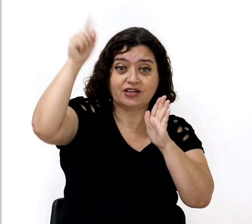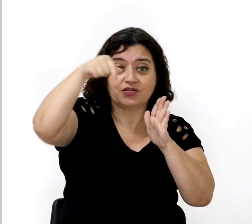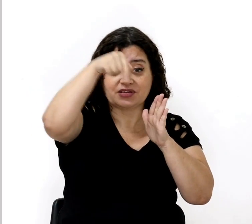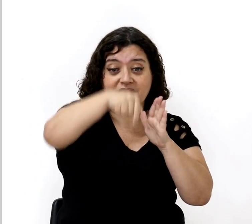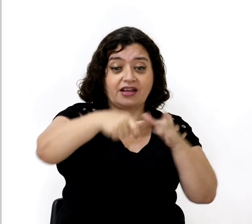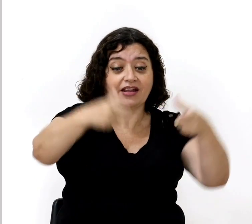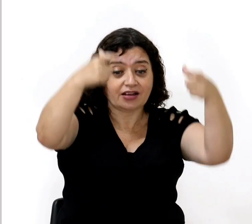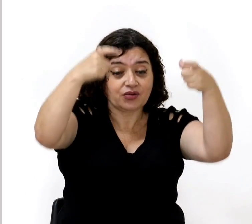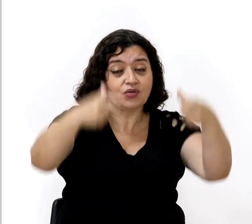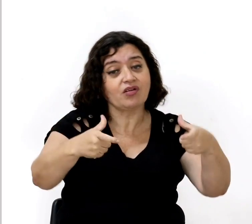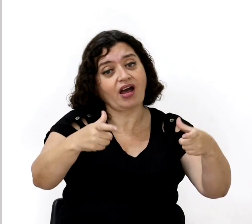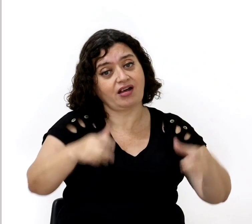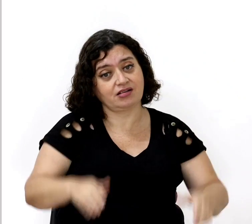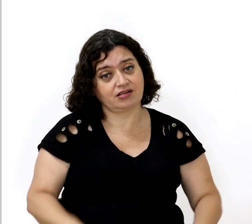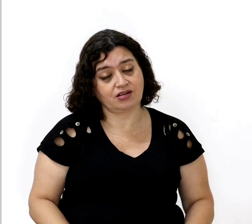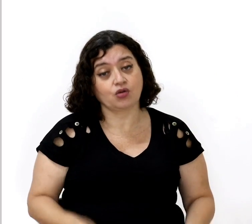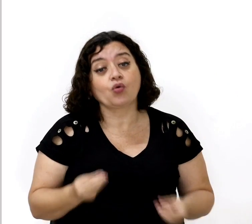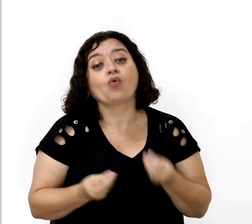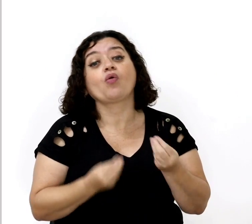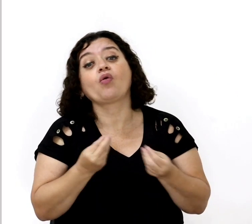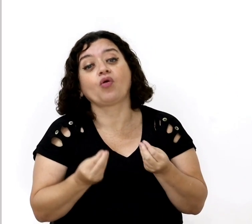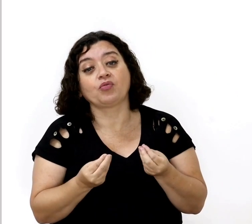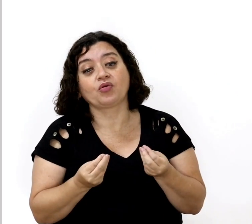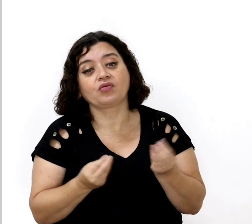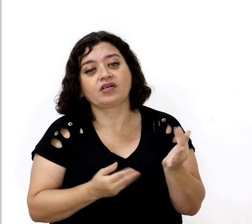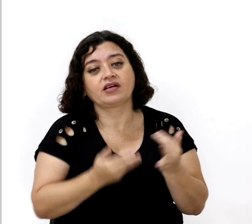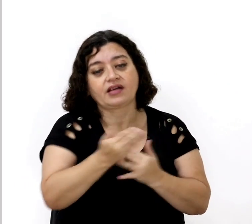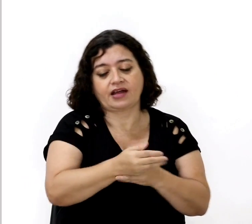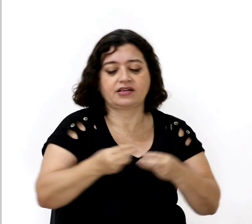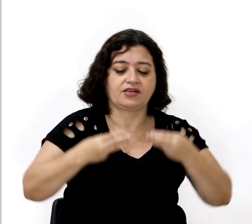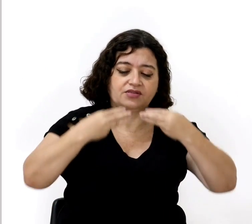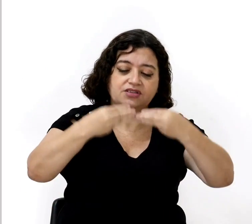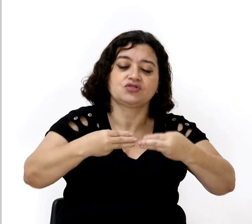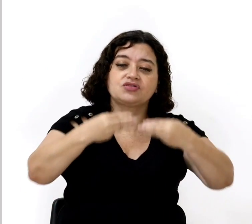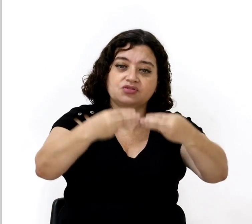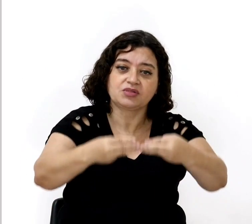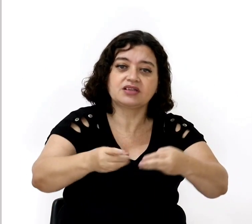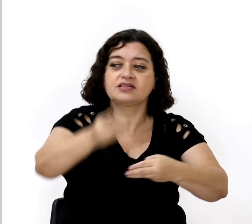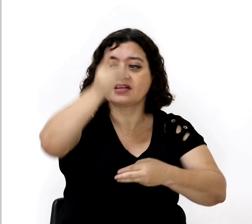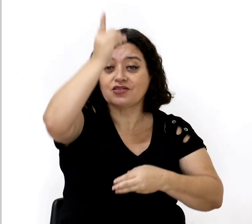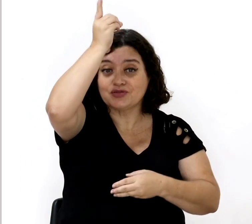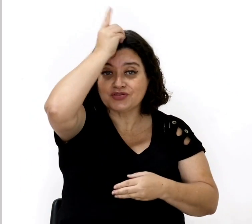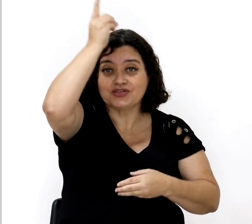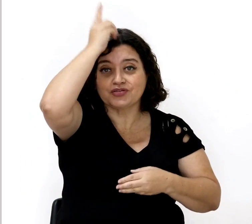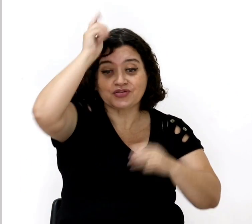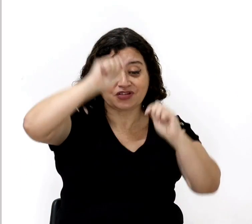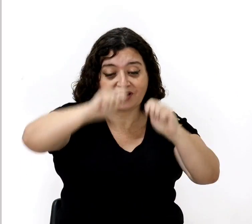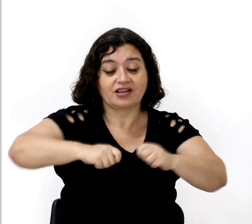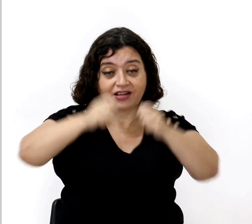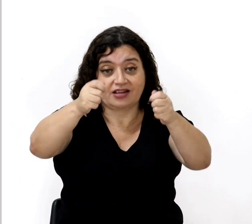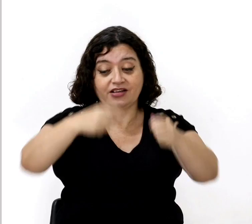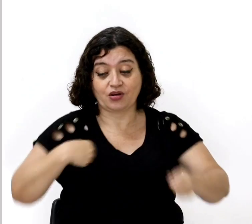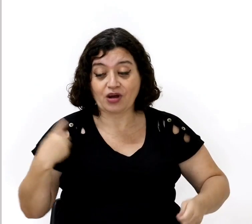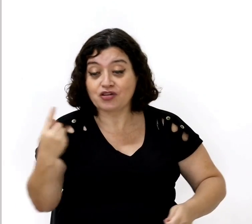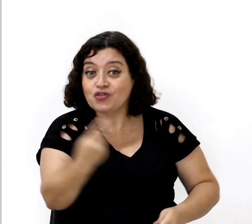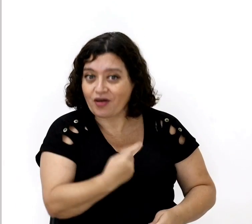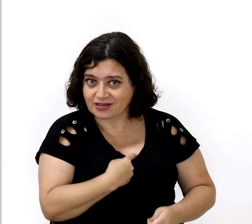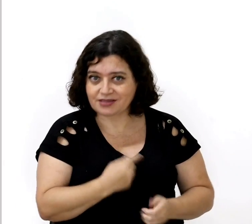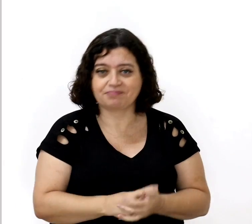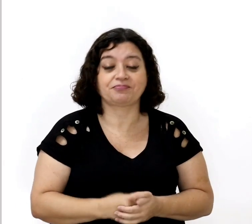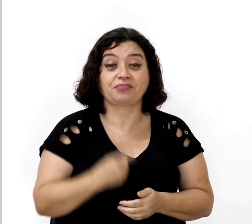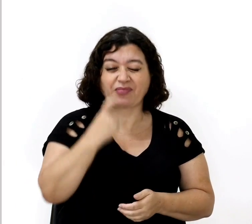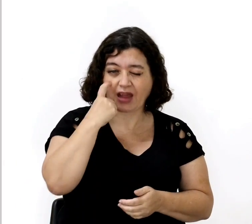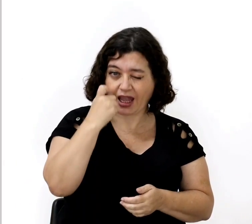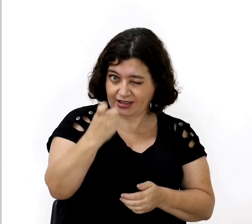Deus naquele lugar. E como? De que forma? Por meio dos ministérios e dons que Ele concedeu a todos nós. E